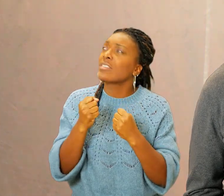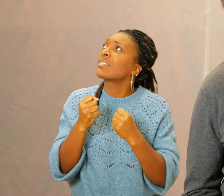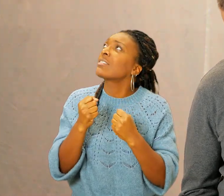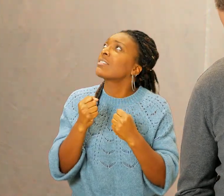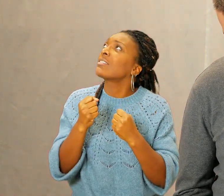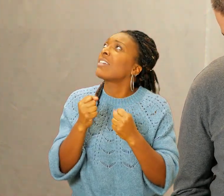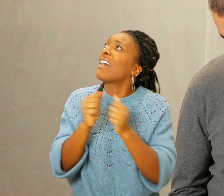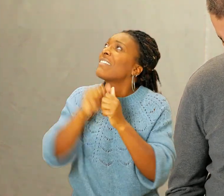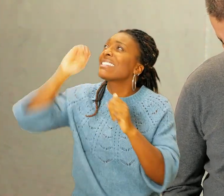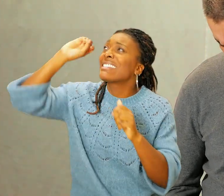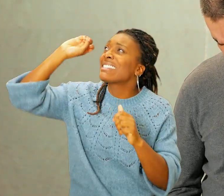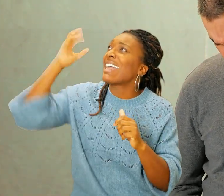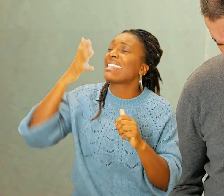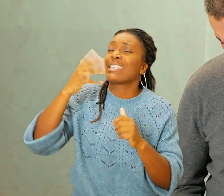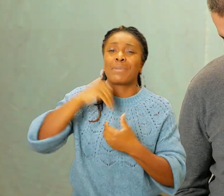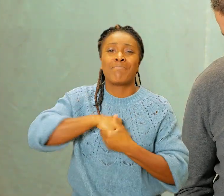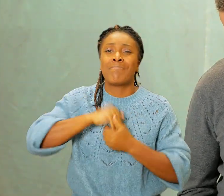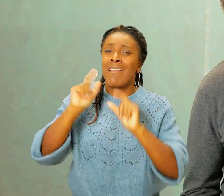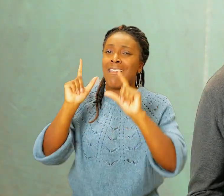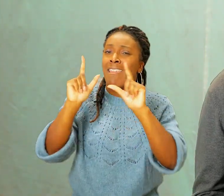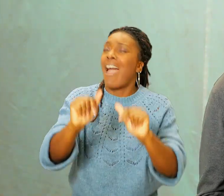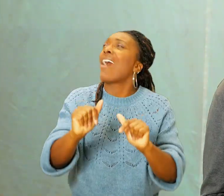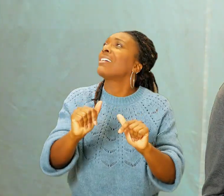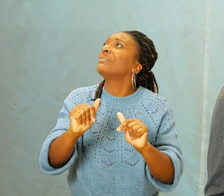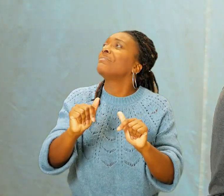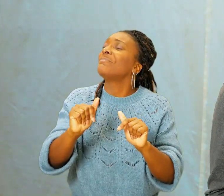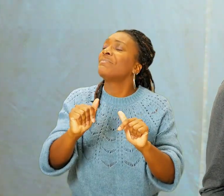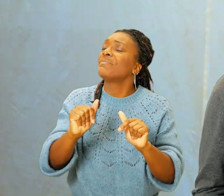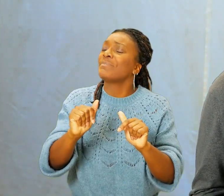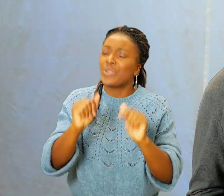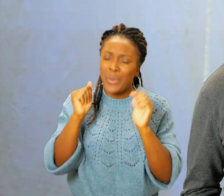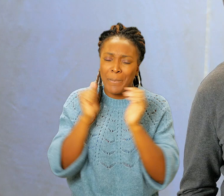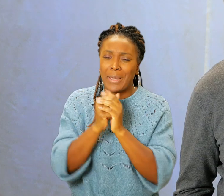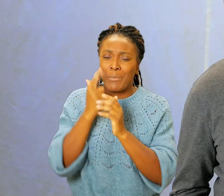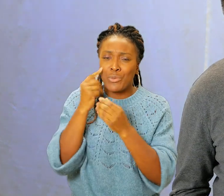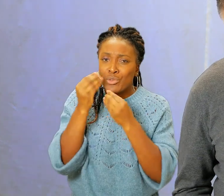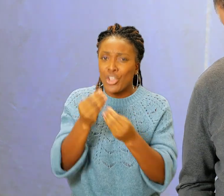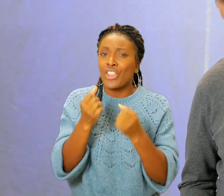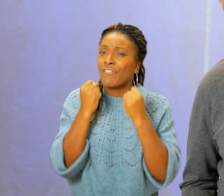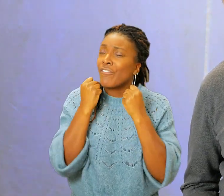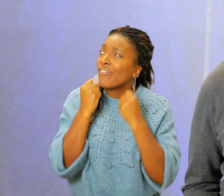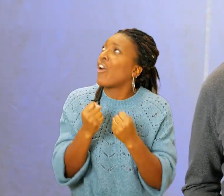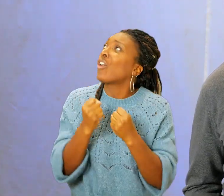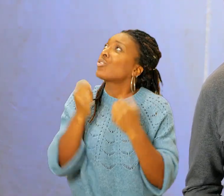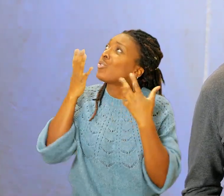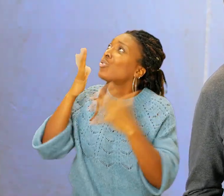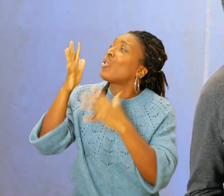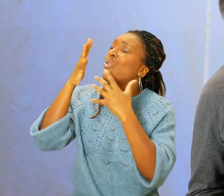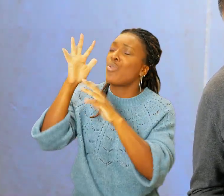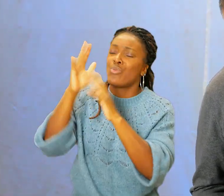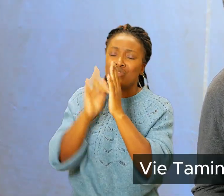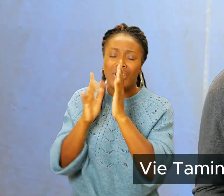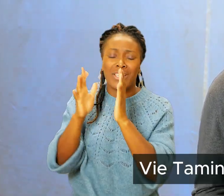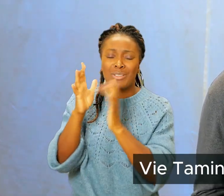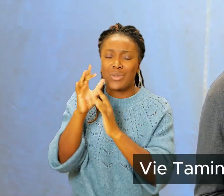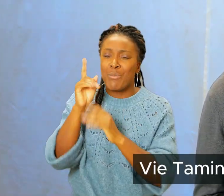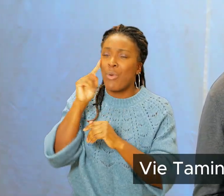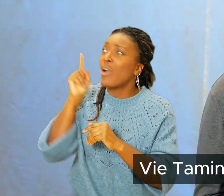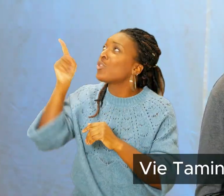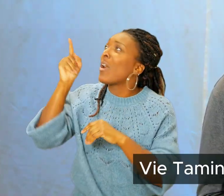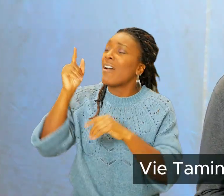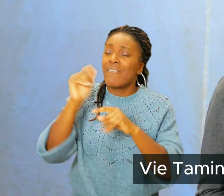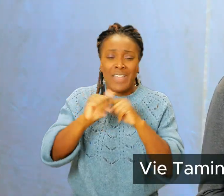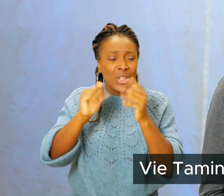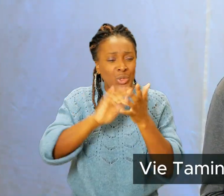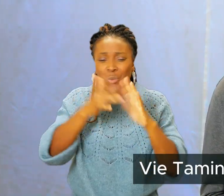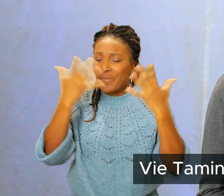nécessaire et tellement bonne. Seigneur, je prie, Père, pour que, Seigneur, ils soient fortifiés. Et je te loue, Jésus, parce que c'est toi qui as tout accompli pour qu'on